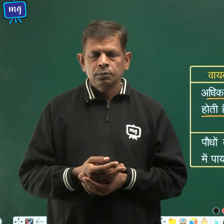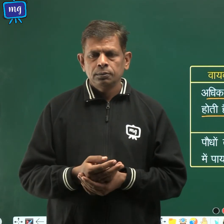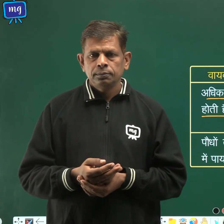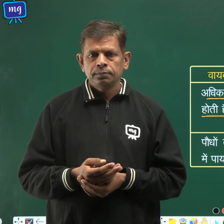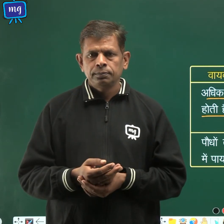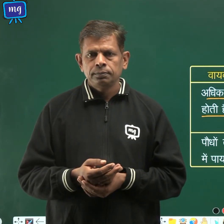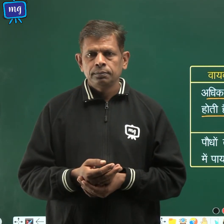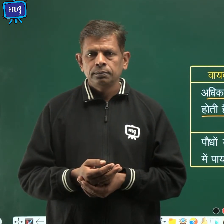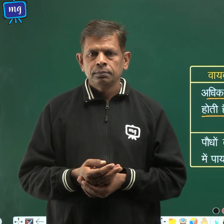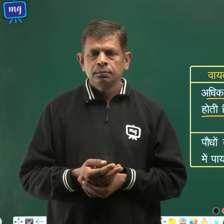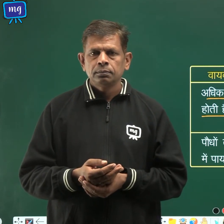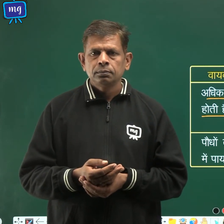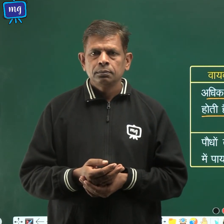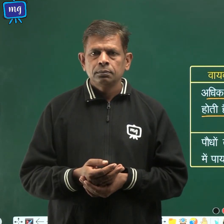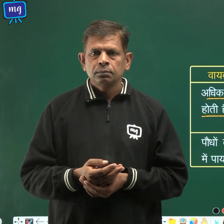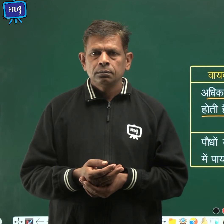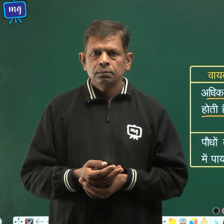उत्पन्न होती है।